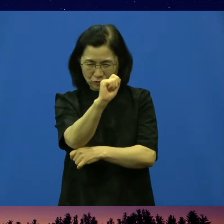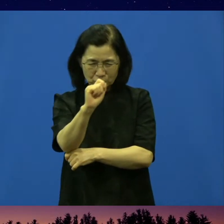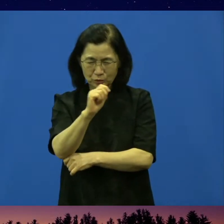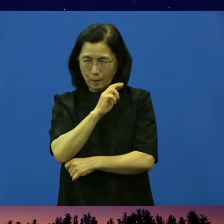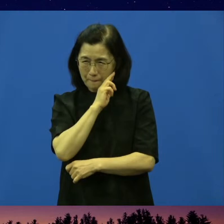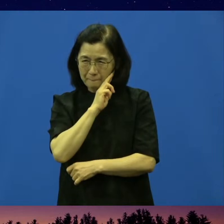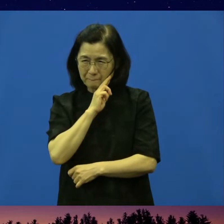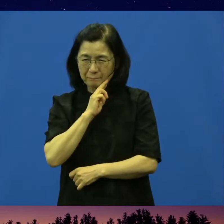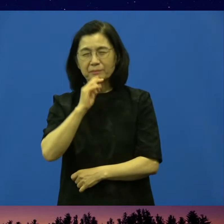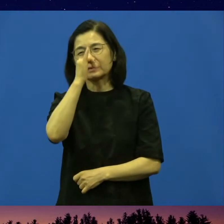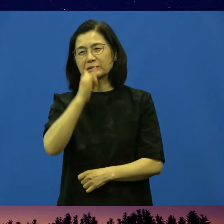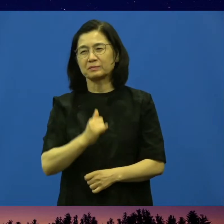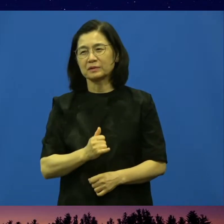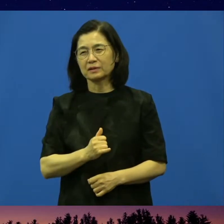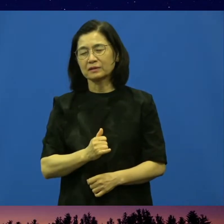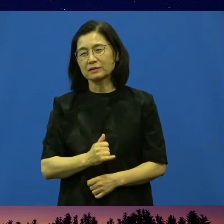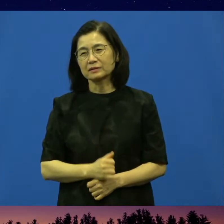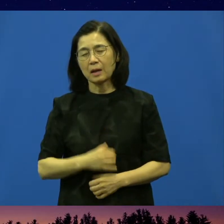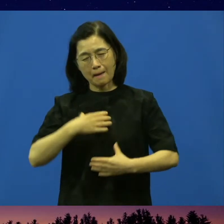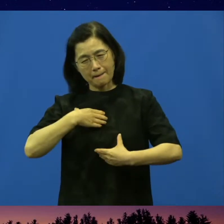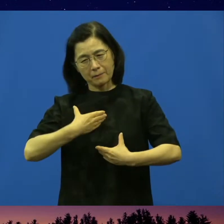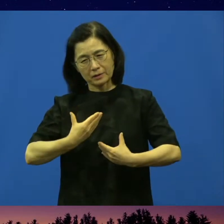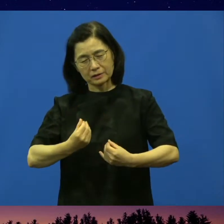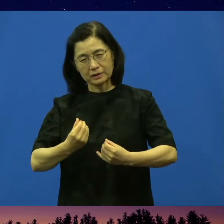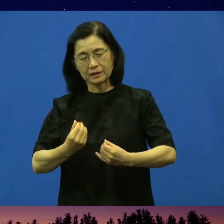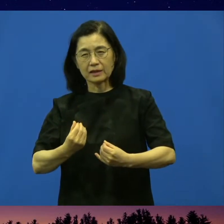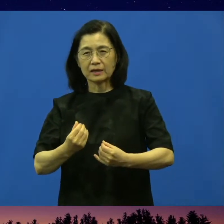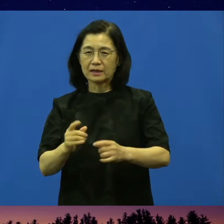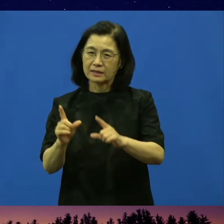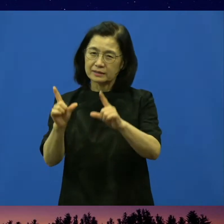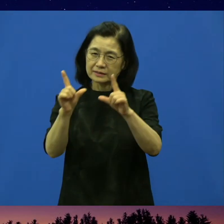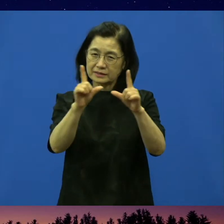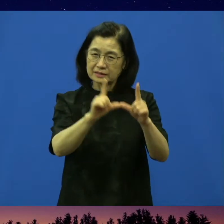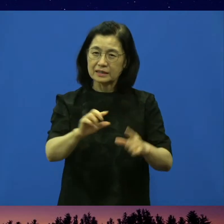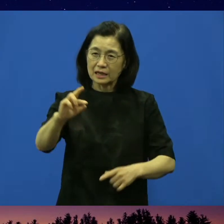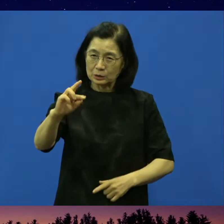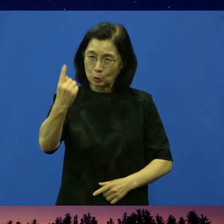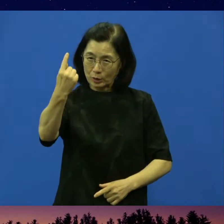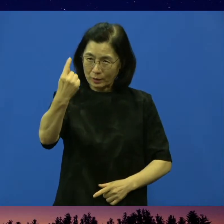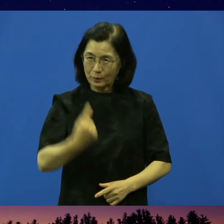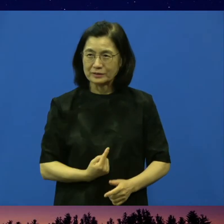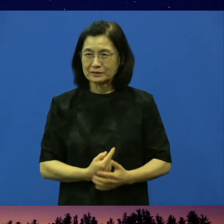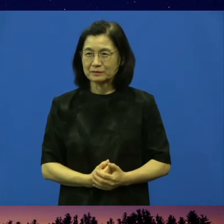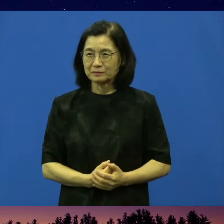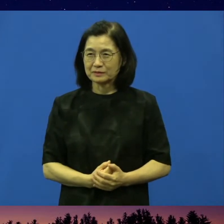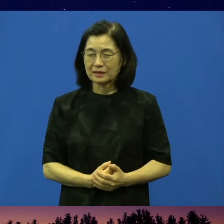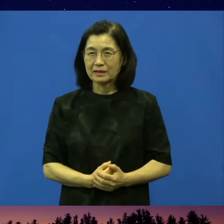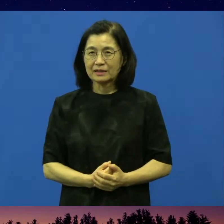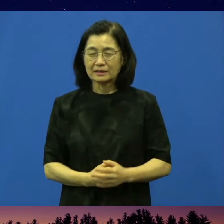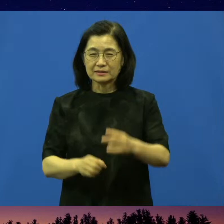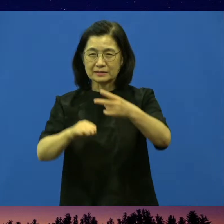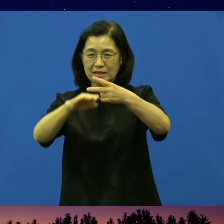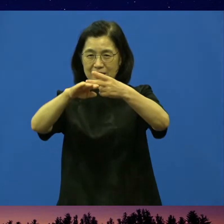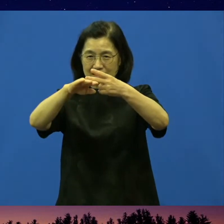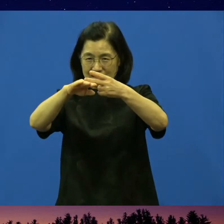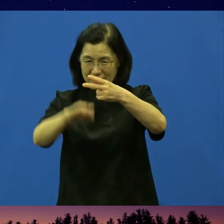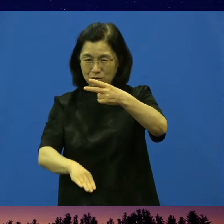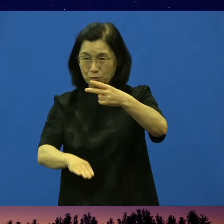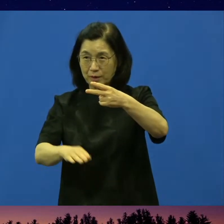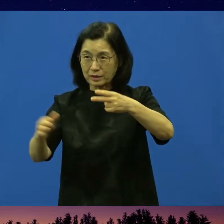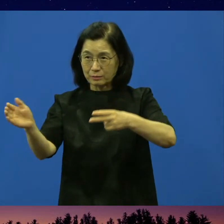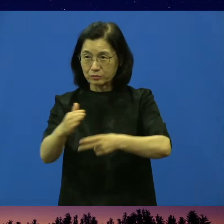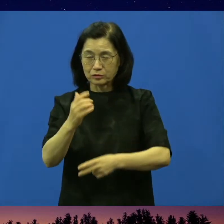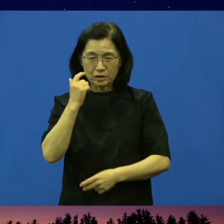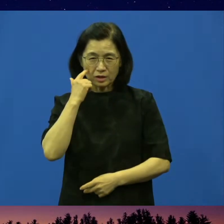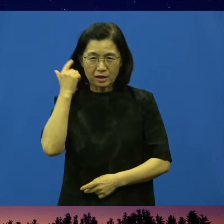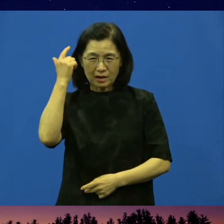들어서 편안한 시간을 가지고 왔는데요. 이제 또 본격적으로 하반기에 이제 시작이 되는데 연꽃 회복이 바로 눈앞에